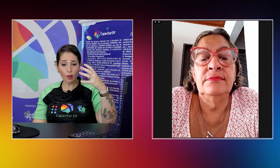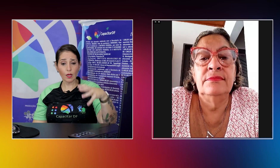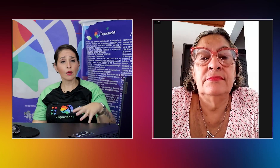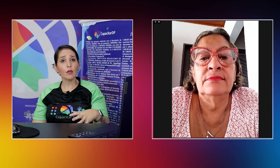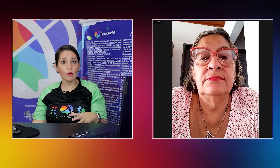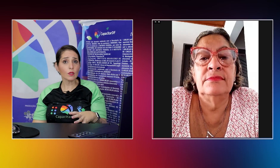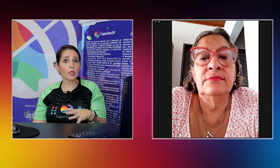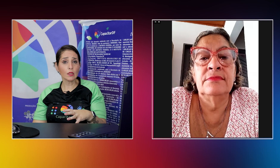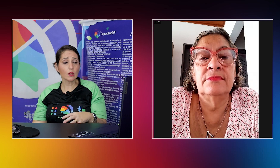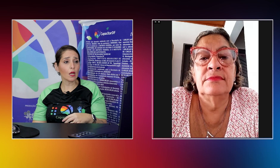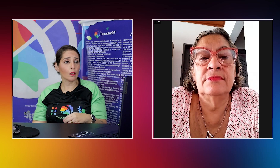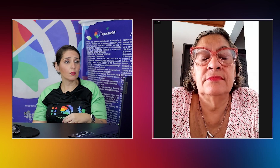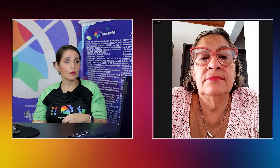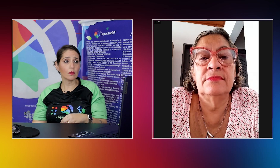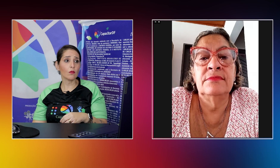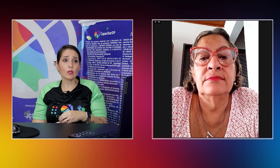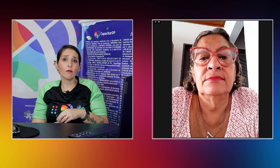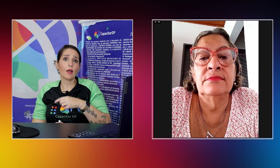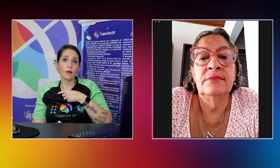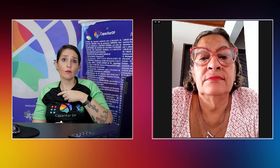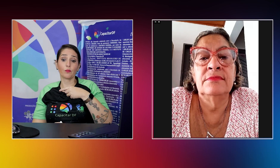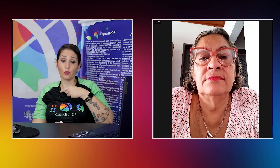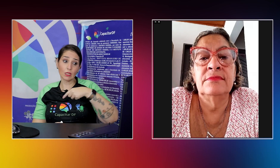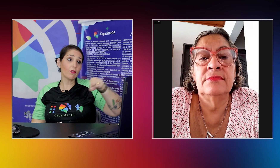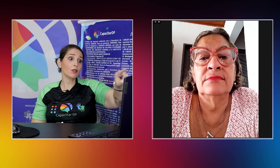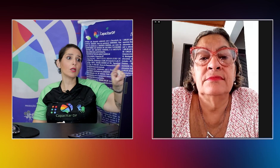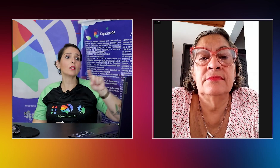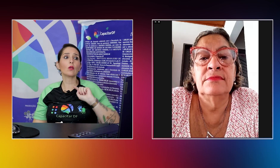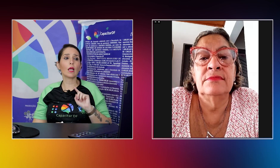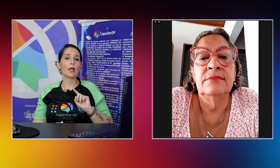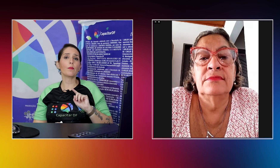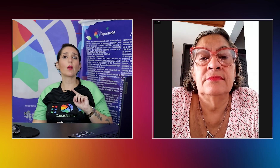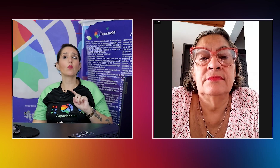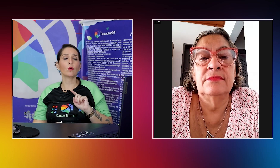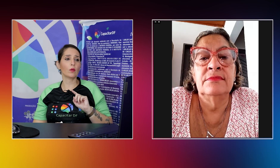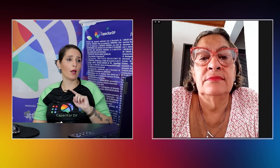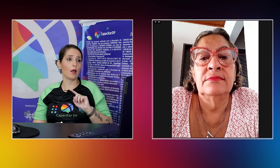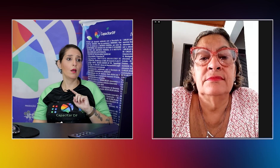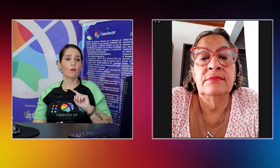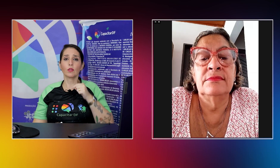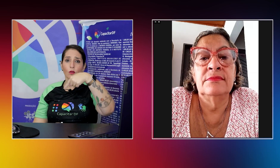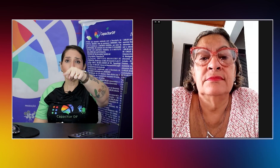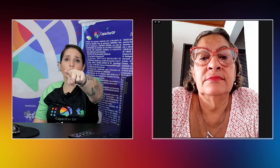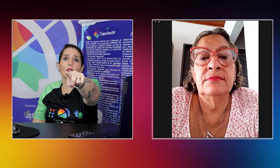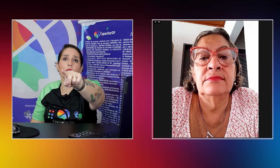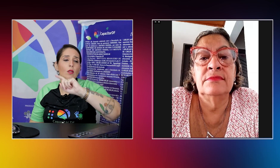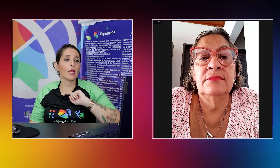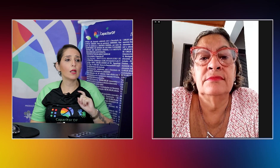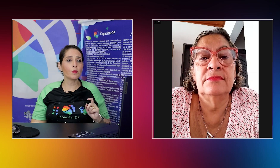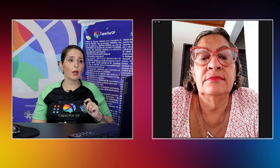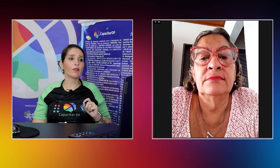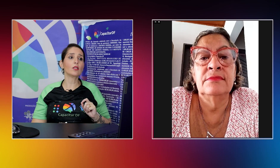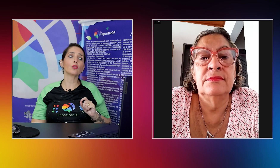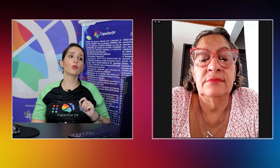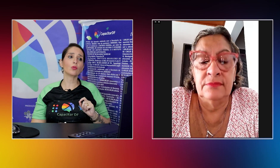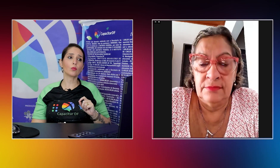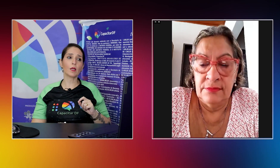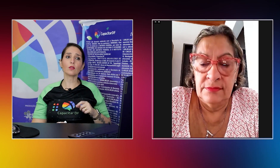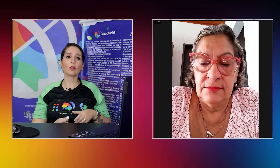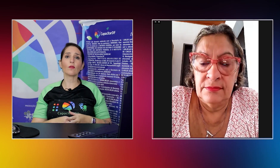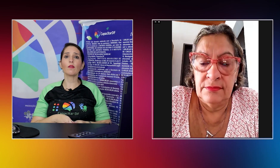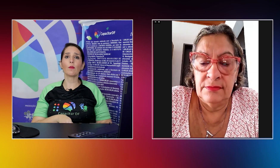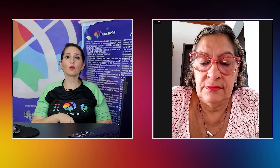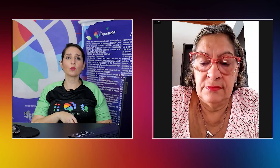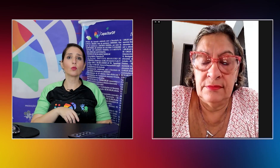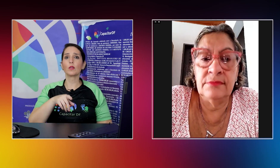que não é aquele que você está. Então, você vai direcionar ele para algum lugar. Você não vai direcionar ele para a frente do surdo, porque